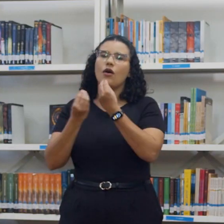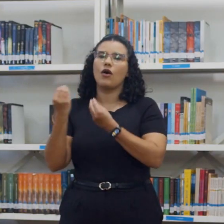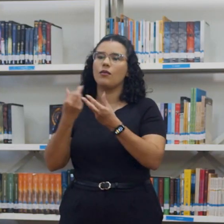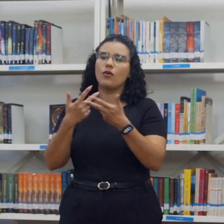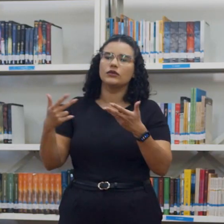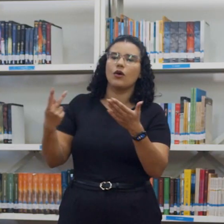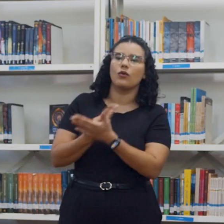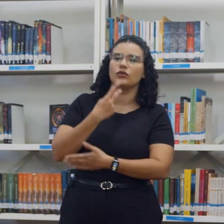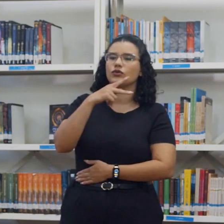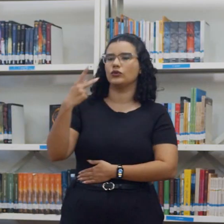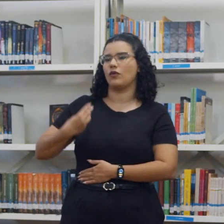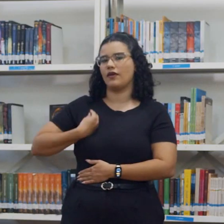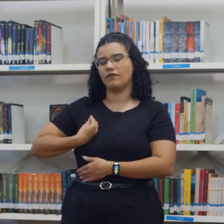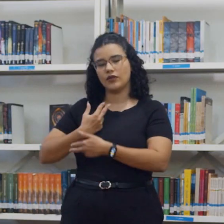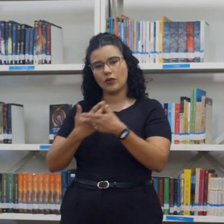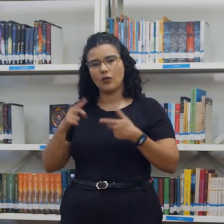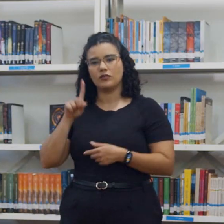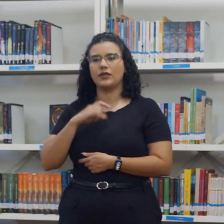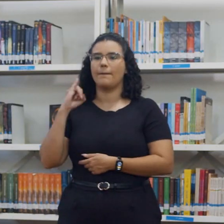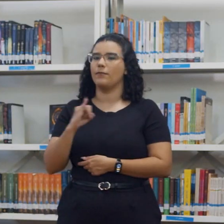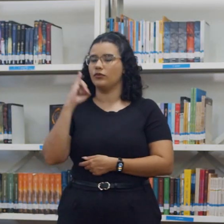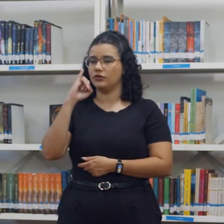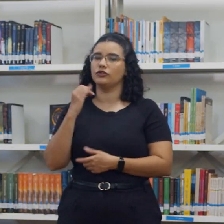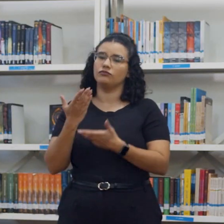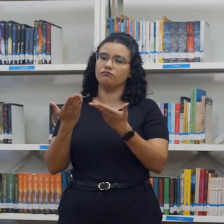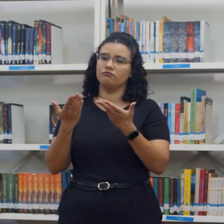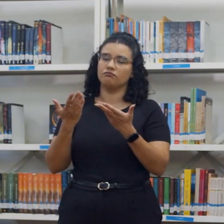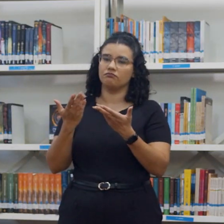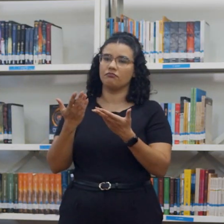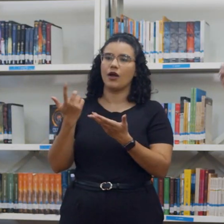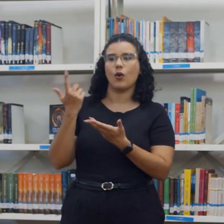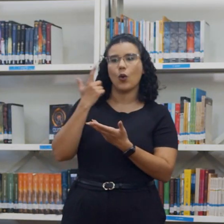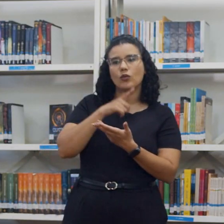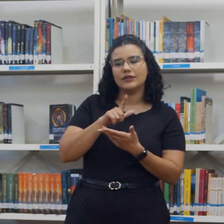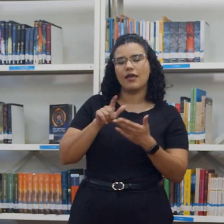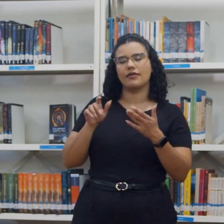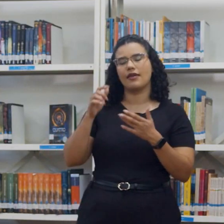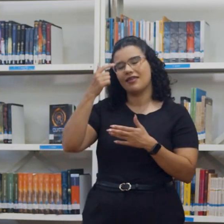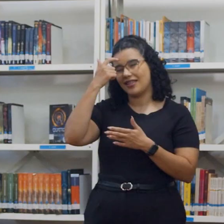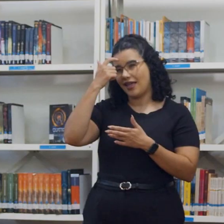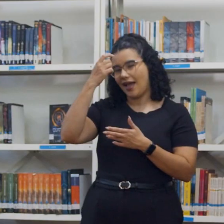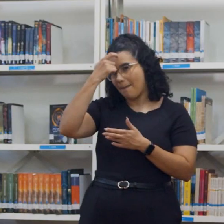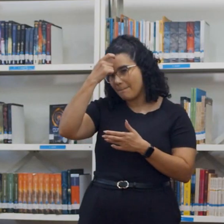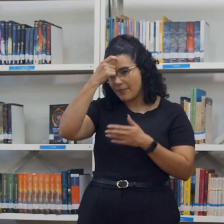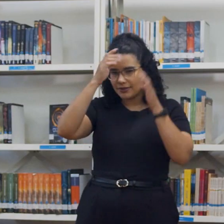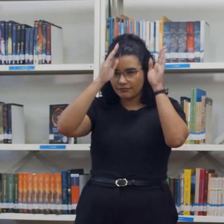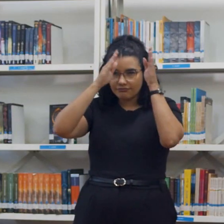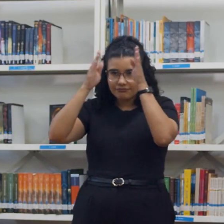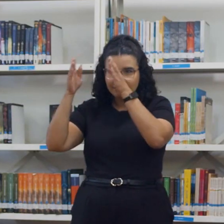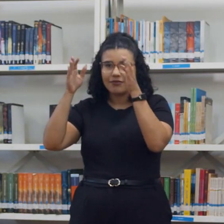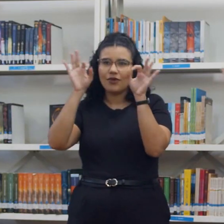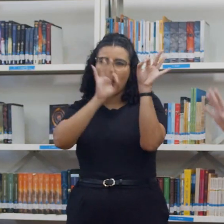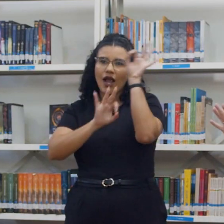acontecendo na sua vida, aquilo que é realmente importante para você, né? Organizar a sua cabeça, organizar a sua memória,